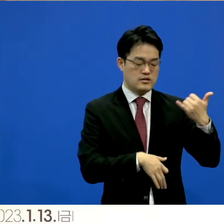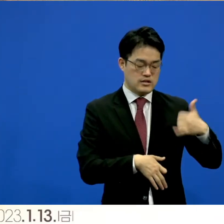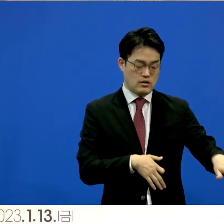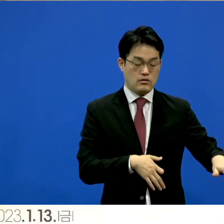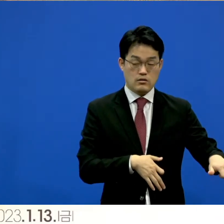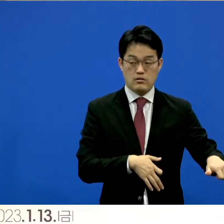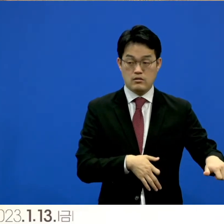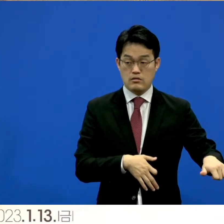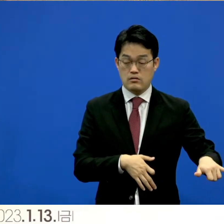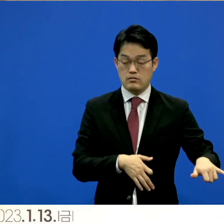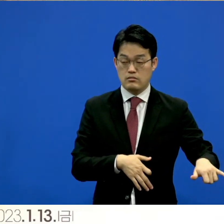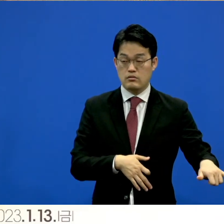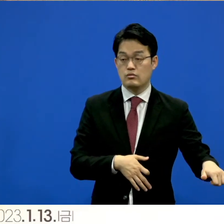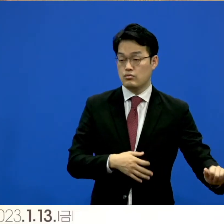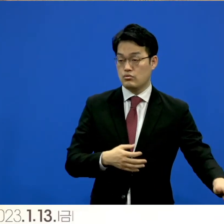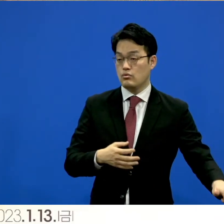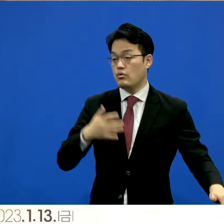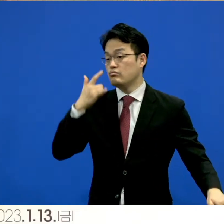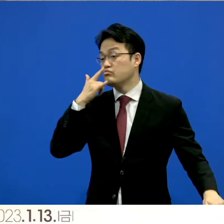사랑하고 환대하는 가정,